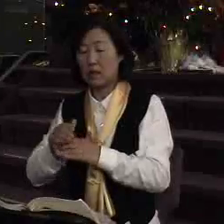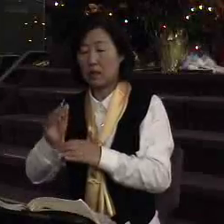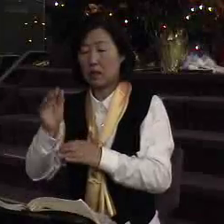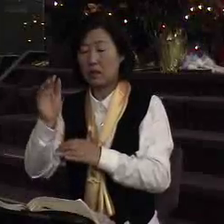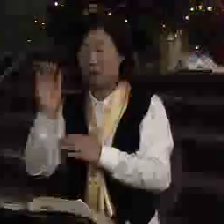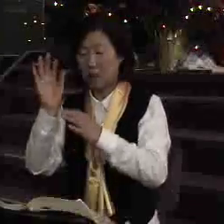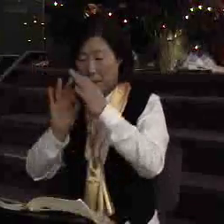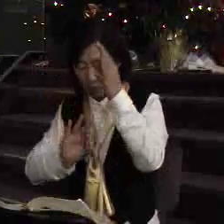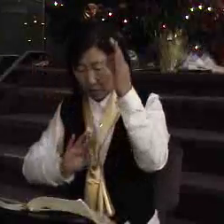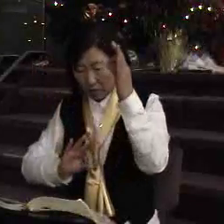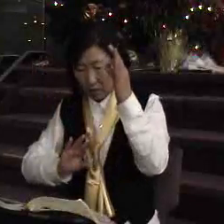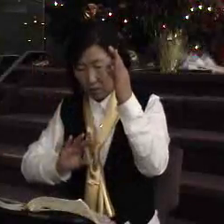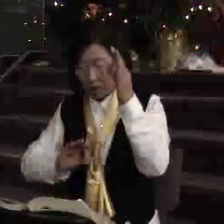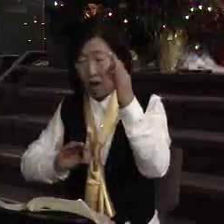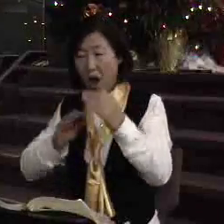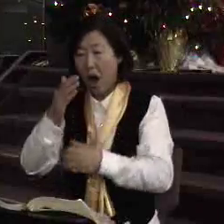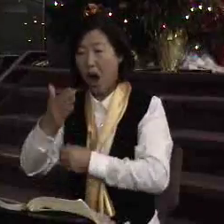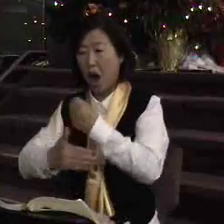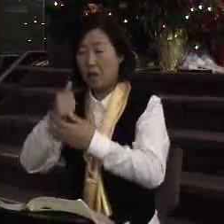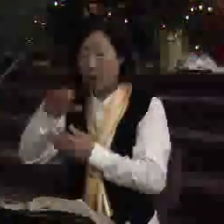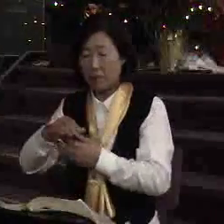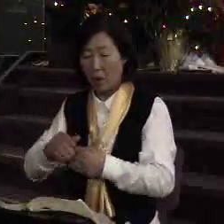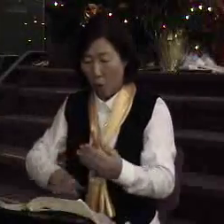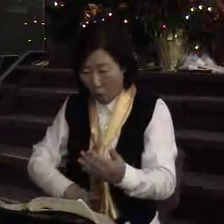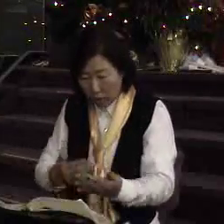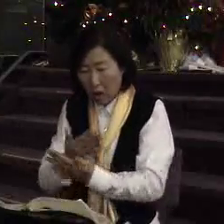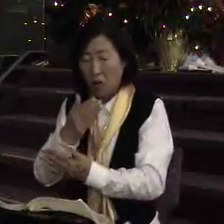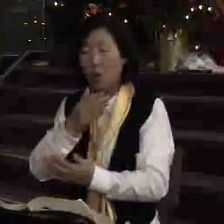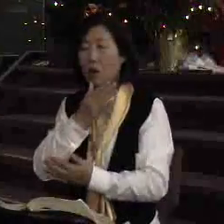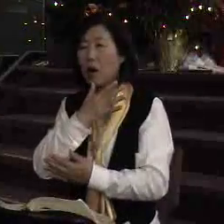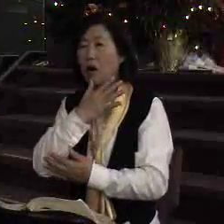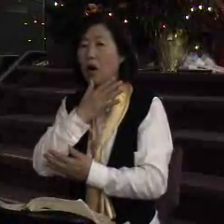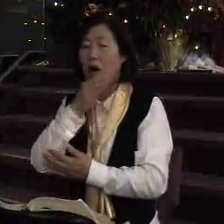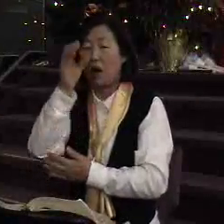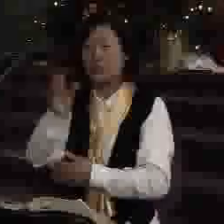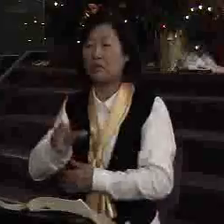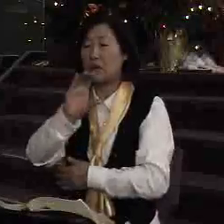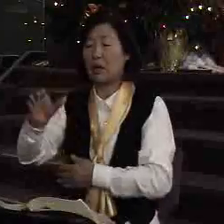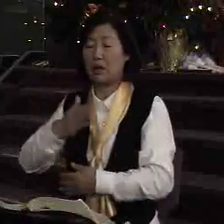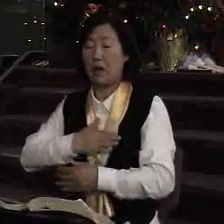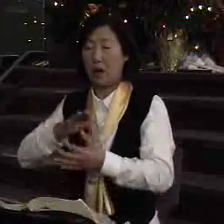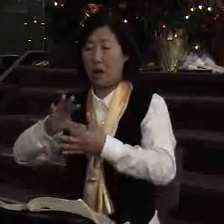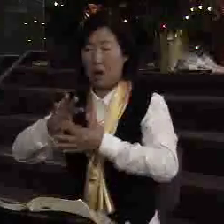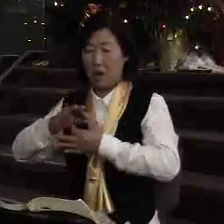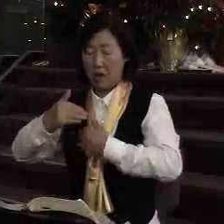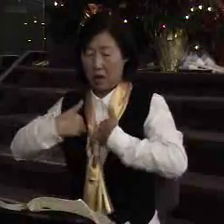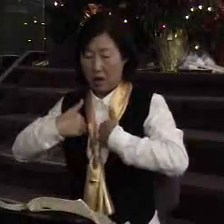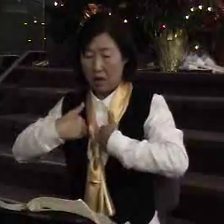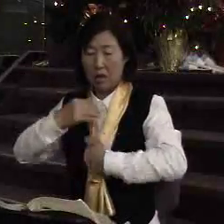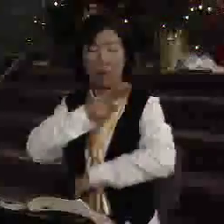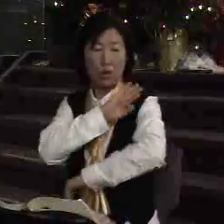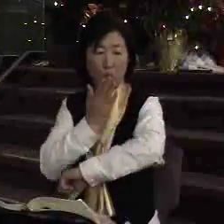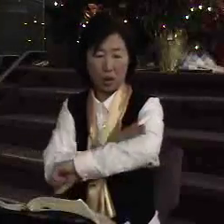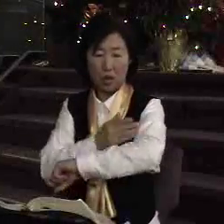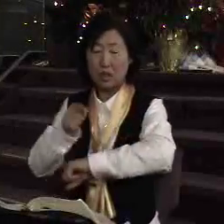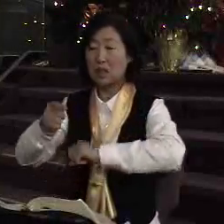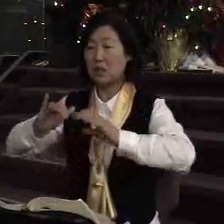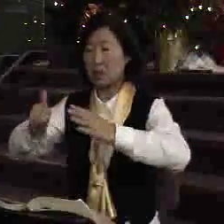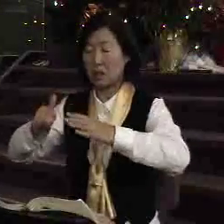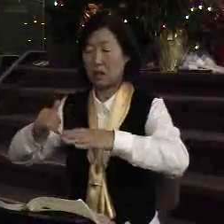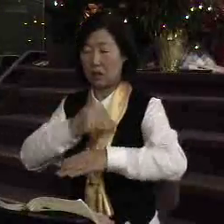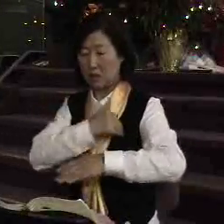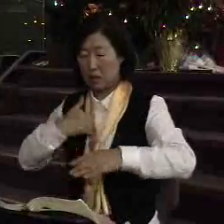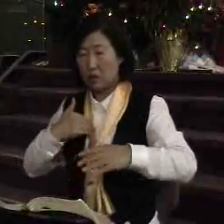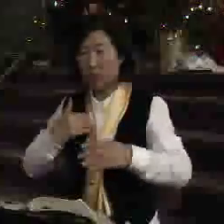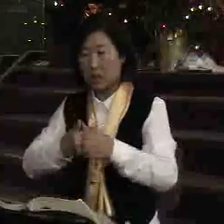회개하고, 아, 십자가가 나에게 능력이구나. 이 세상에서 넉넉히 이기게 하는